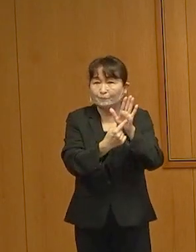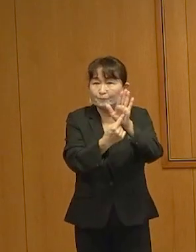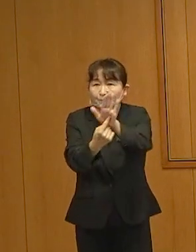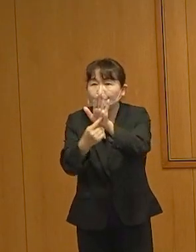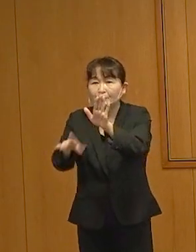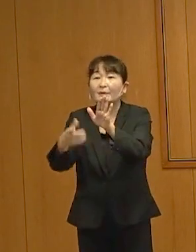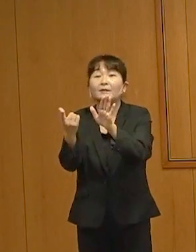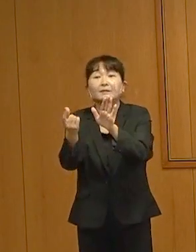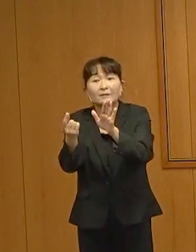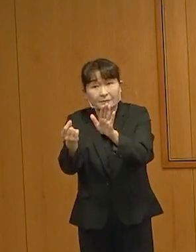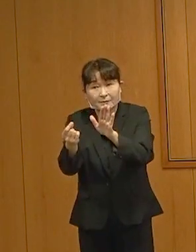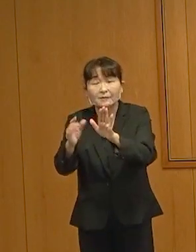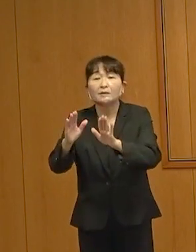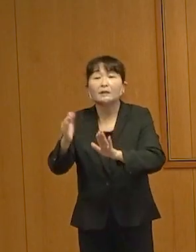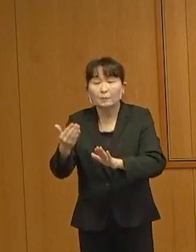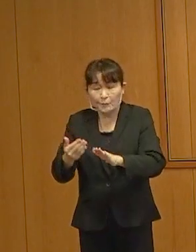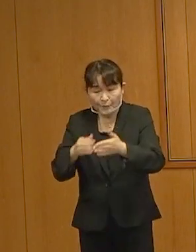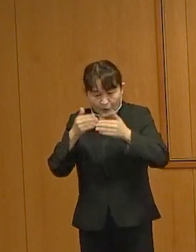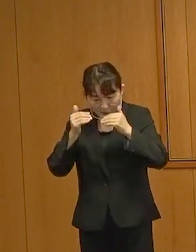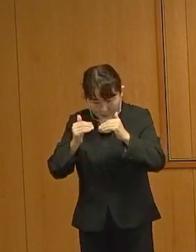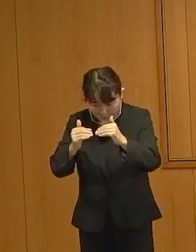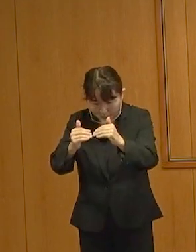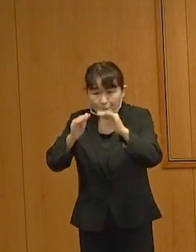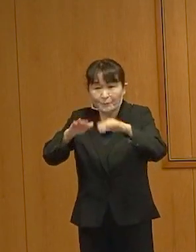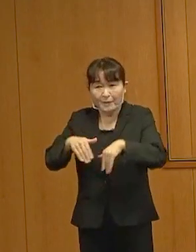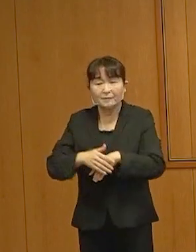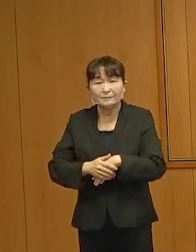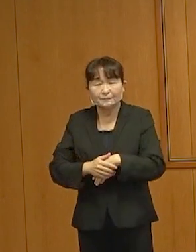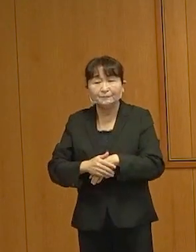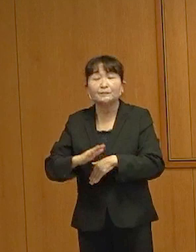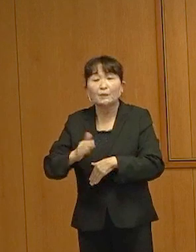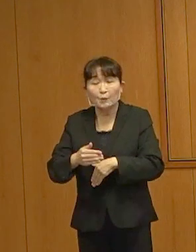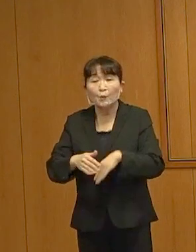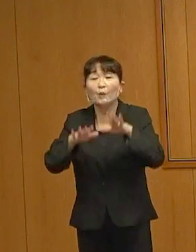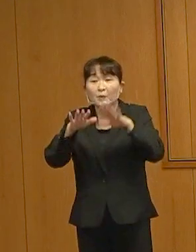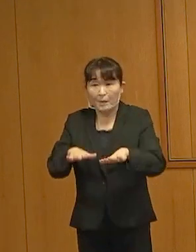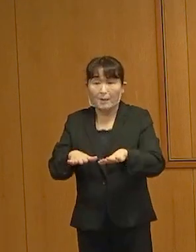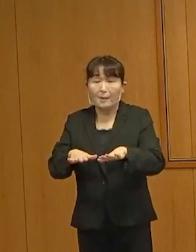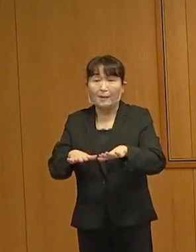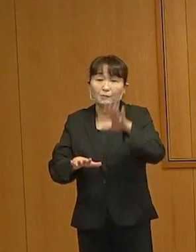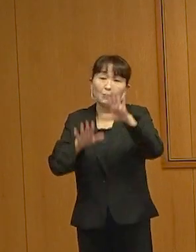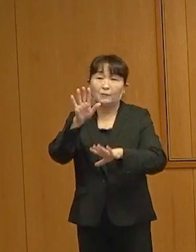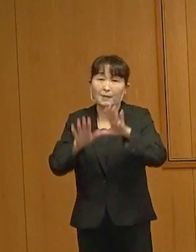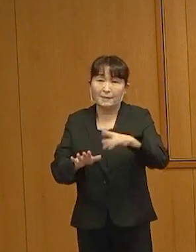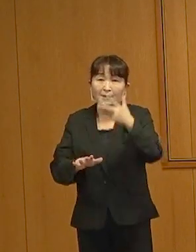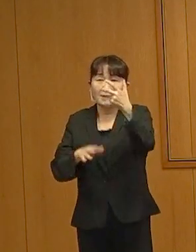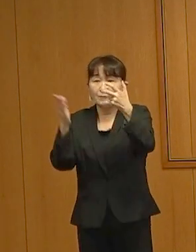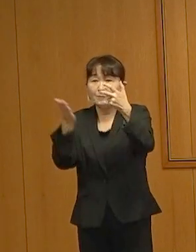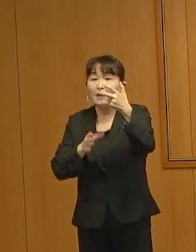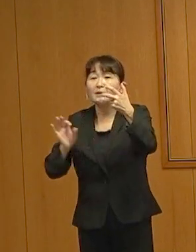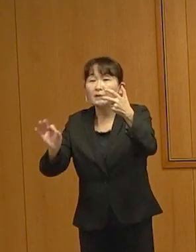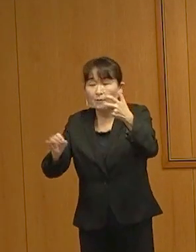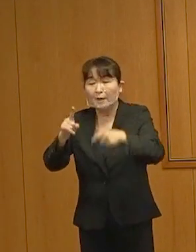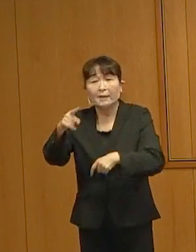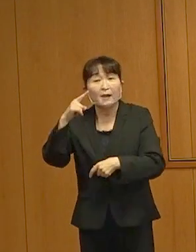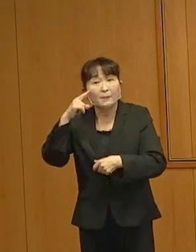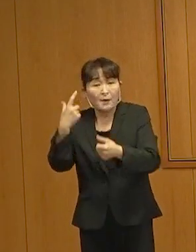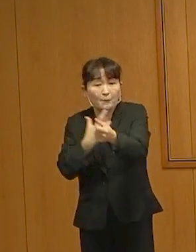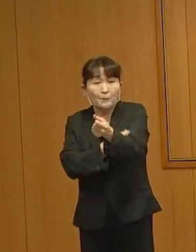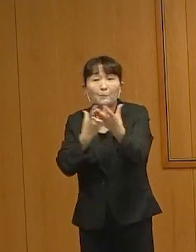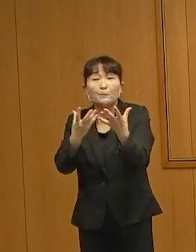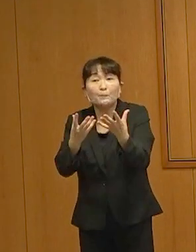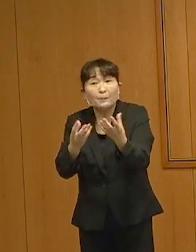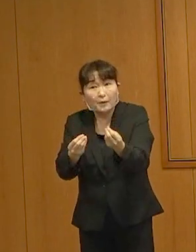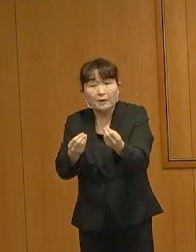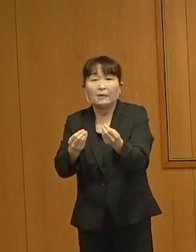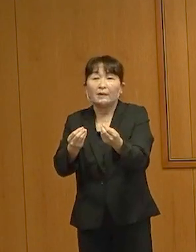種に取り組んできたところでございまして、すでに7割の方が 1回目の接種を受けられておりま